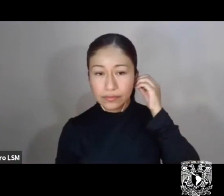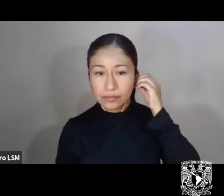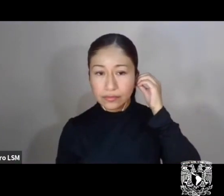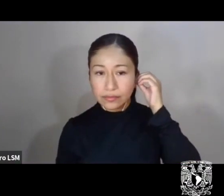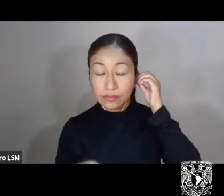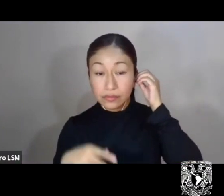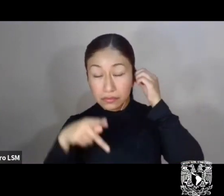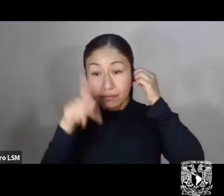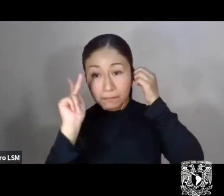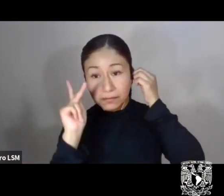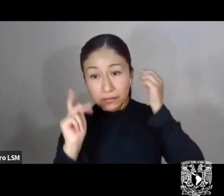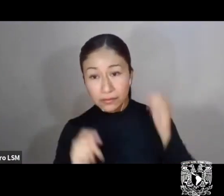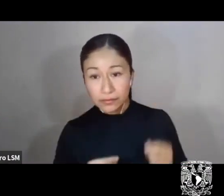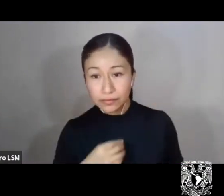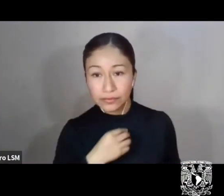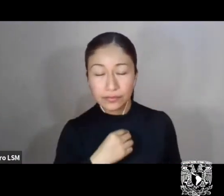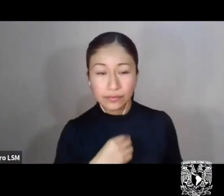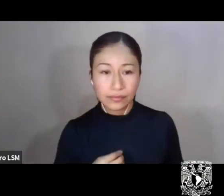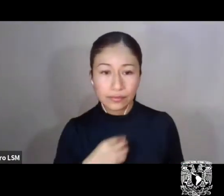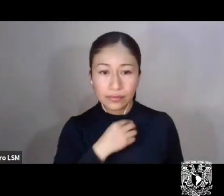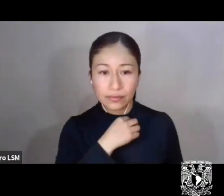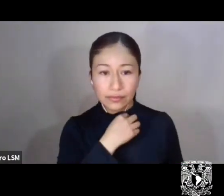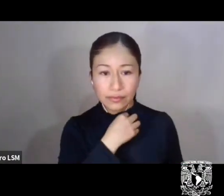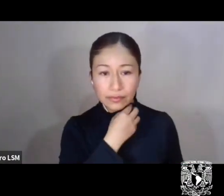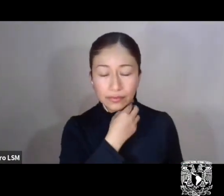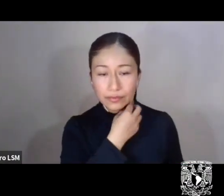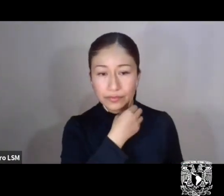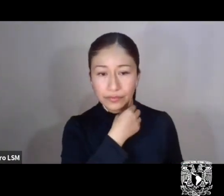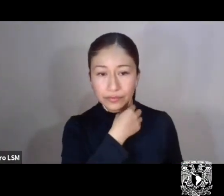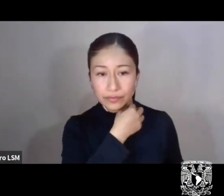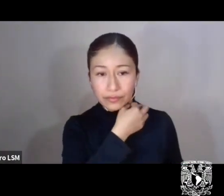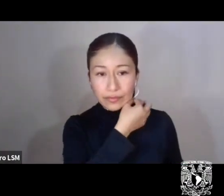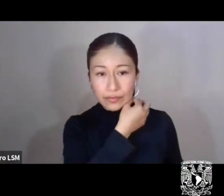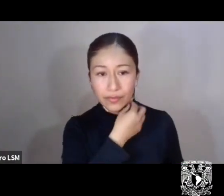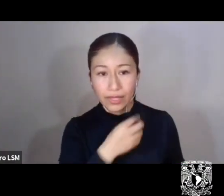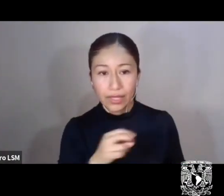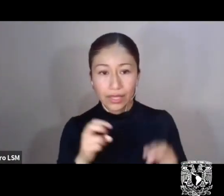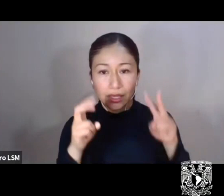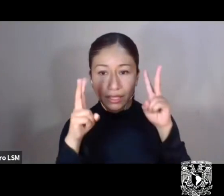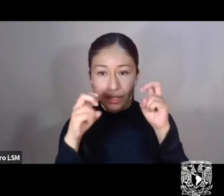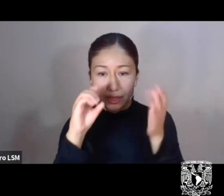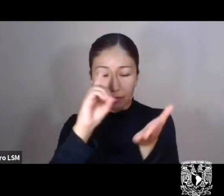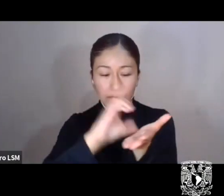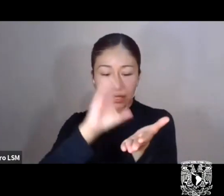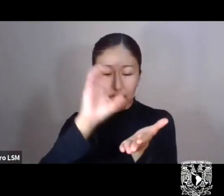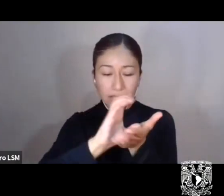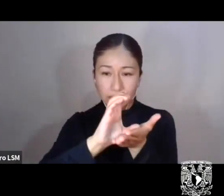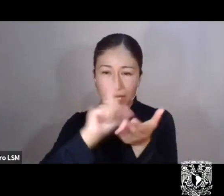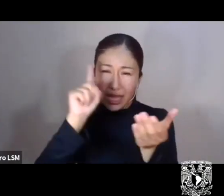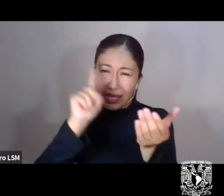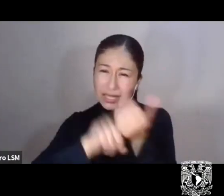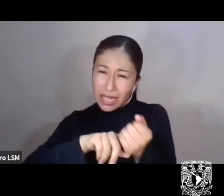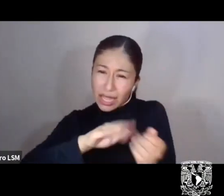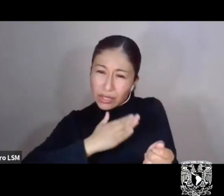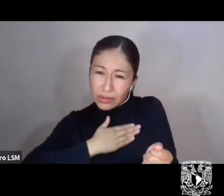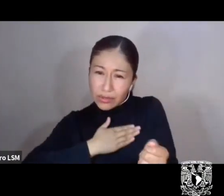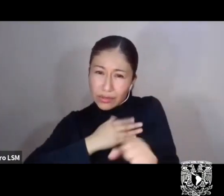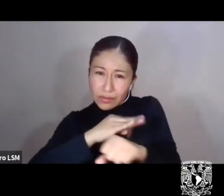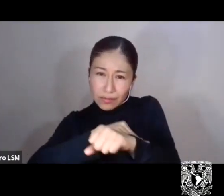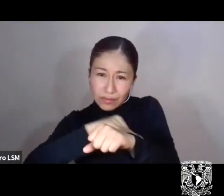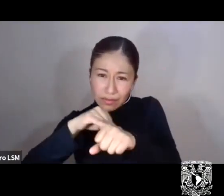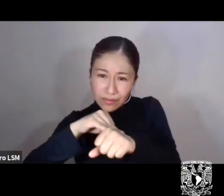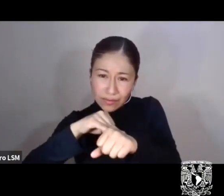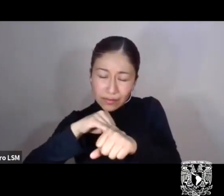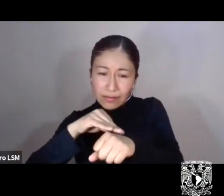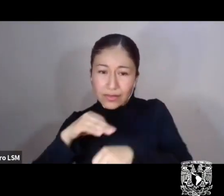Sin embargo, sí sé que, por ejemplo, con mi familia, particularmente con mi madre, pues he tenido